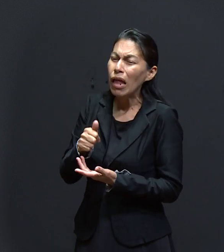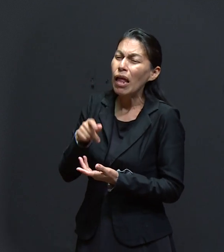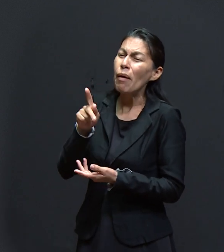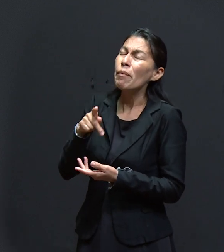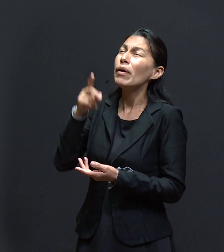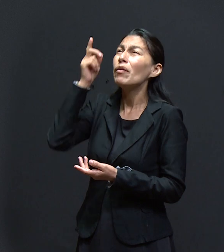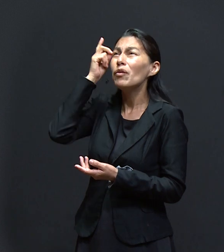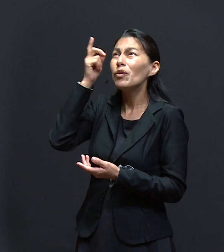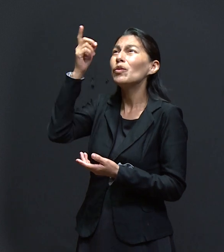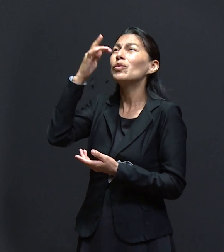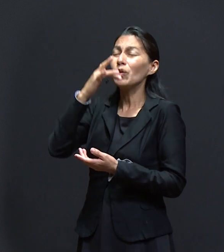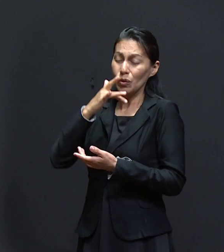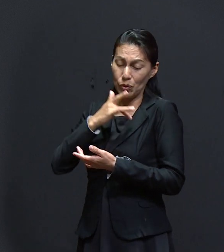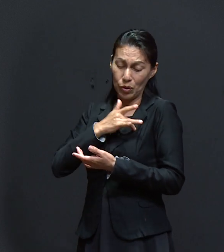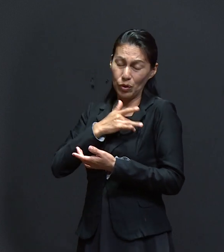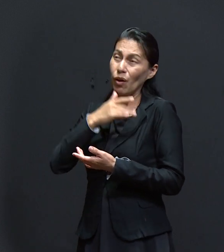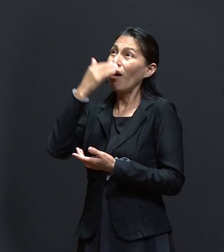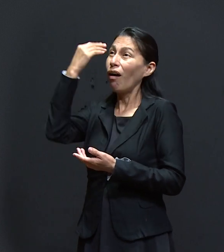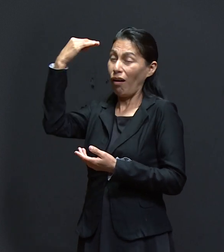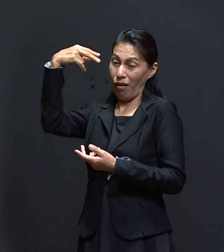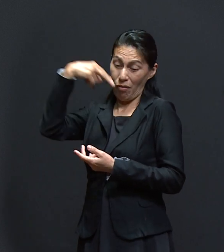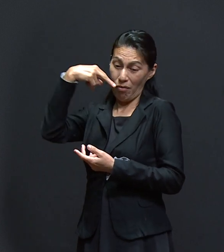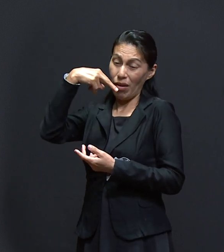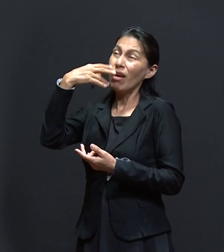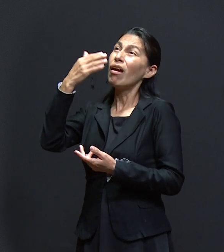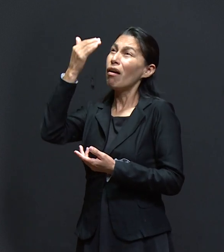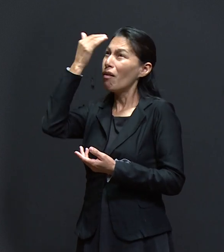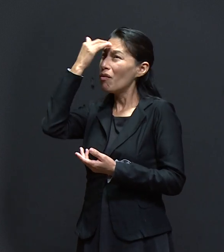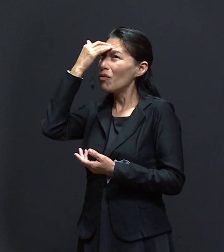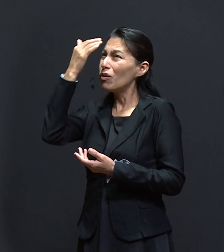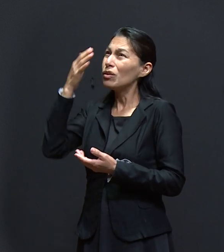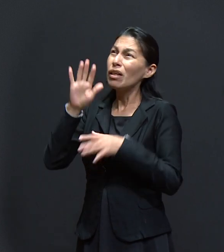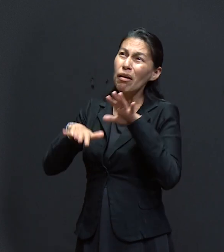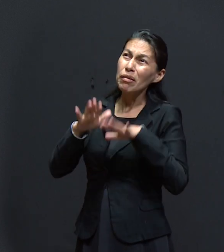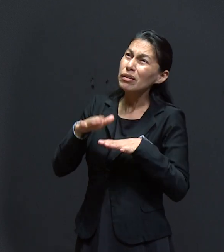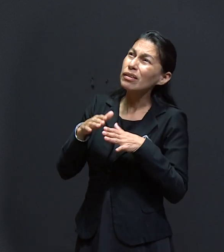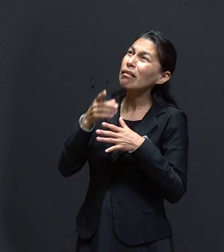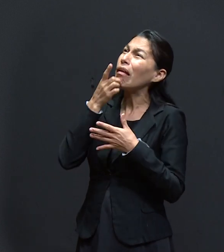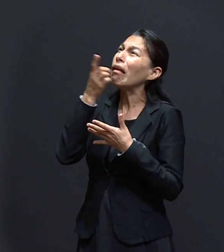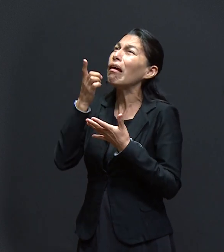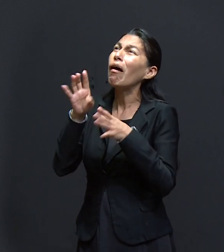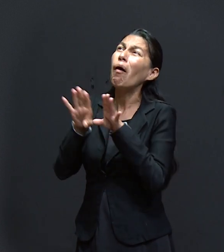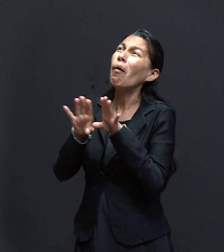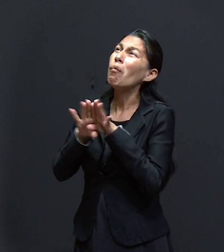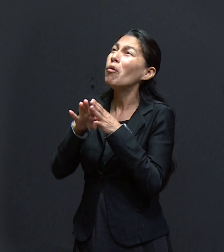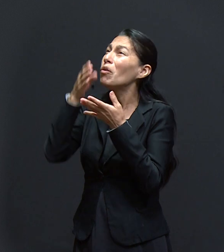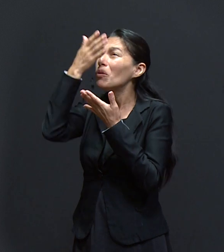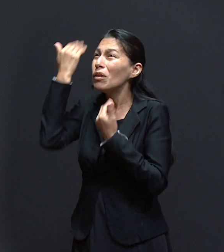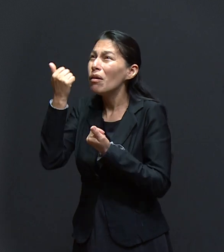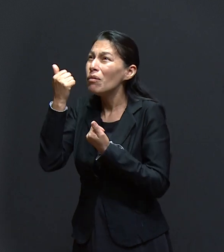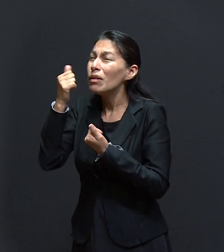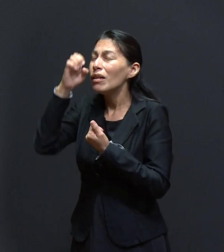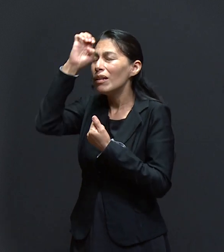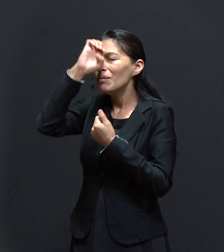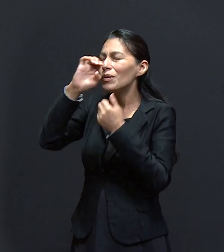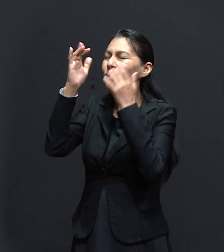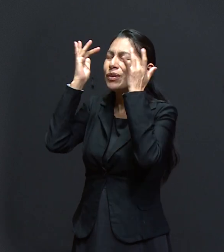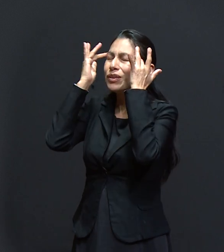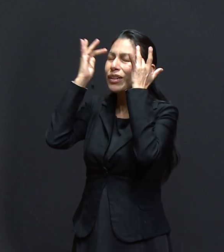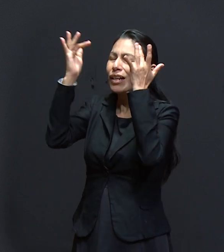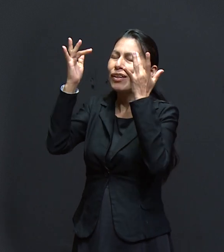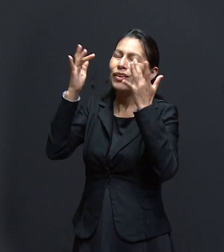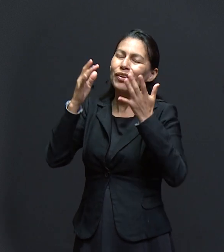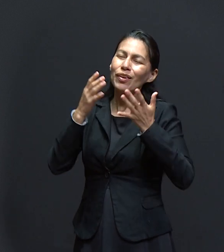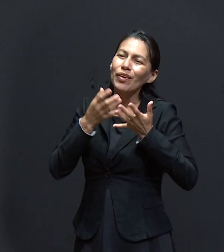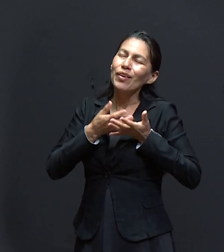arrodillamos y yo saben nuestro corazón nuestra oposición sabe que queremos aún no sabemos cómo expresar y